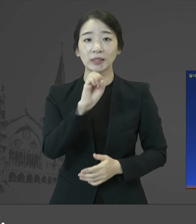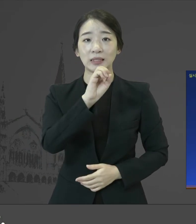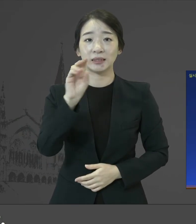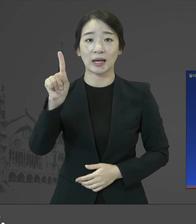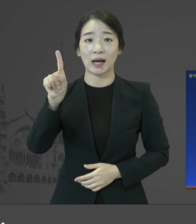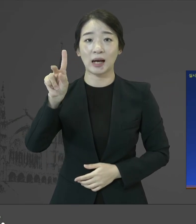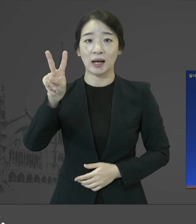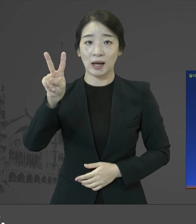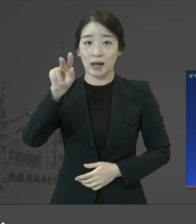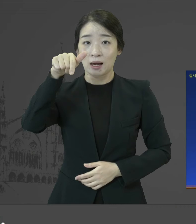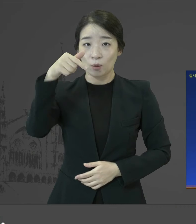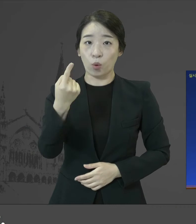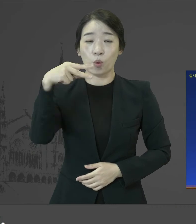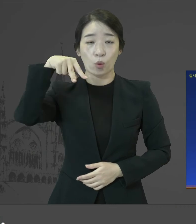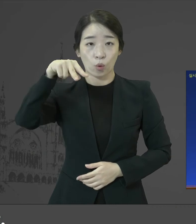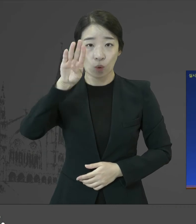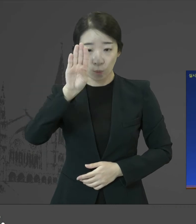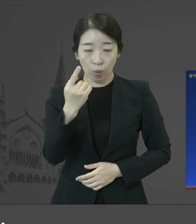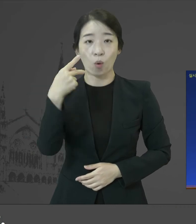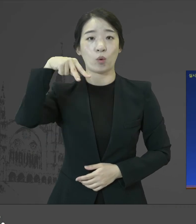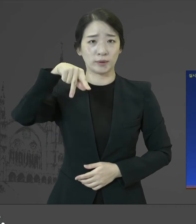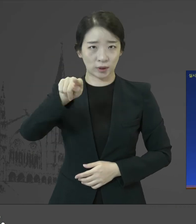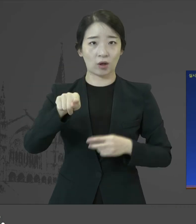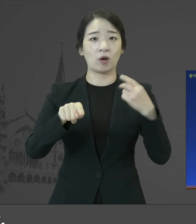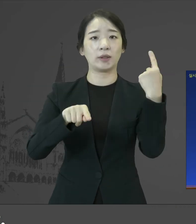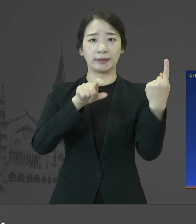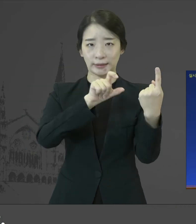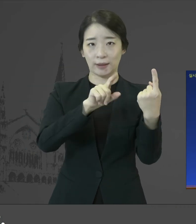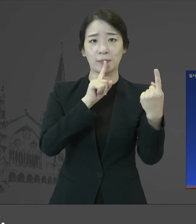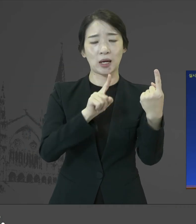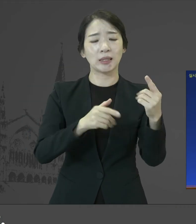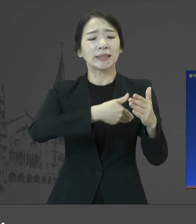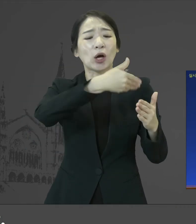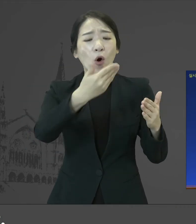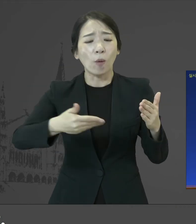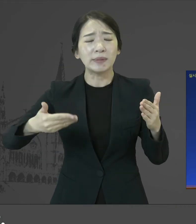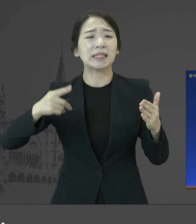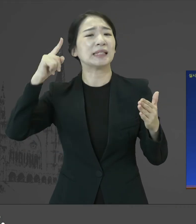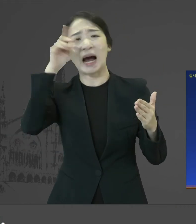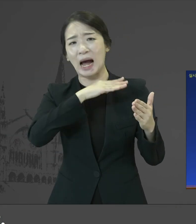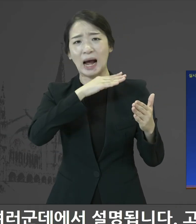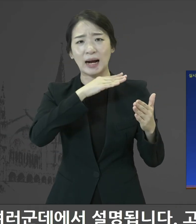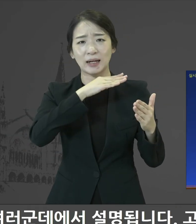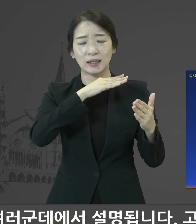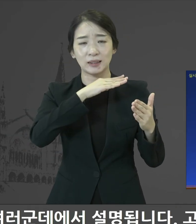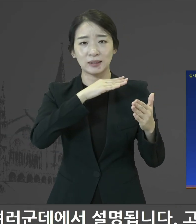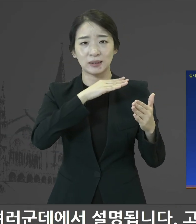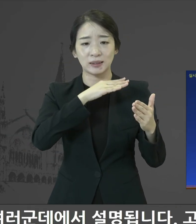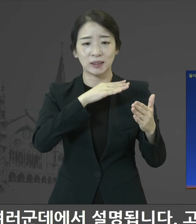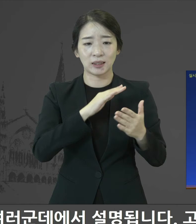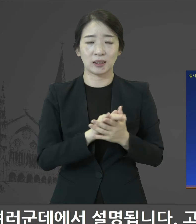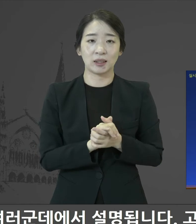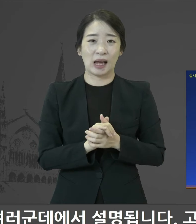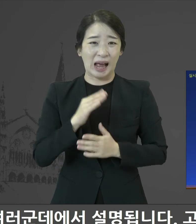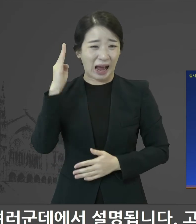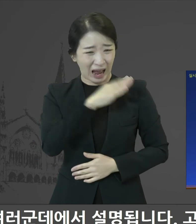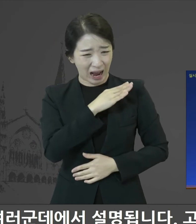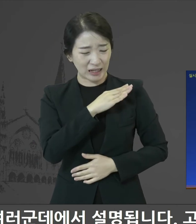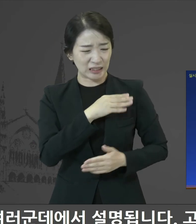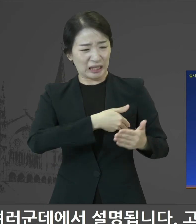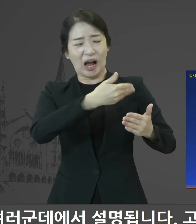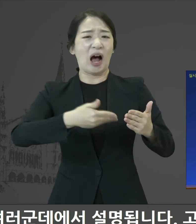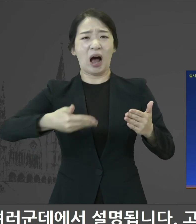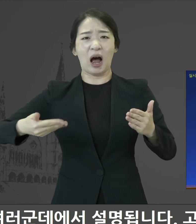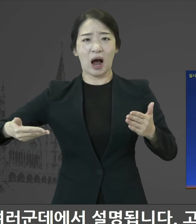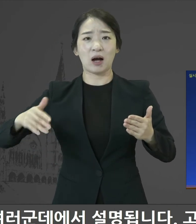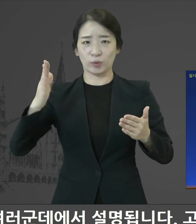21절은 악의에 대해서 얘기하면서 넘치는 악이라고 얘기합니다. 악의가, 이 고약한 게 우리 안에 생기면 이게 자꾸 넘쳐난다는